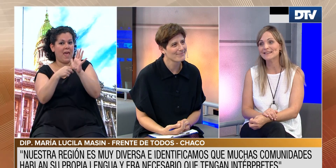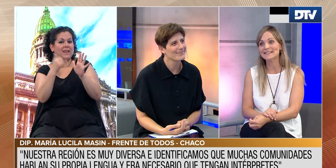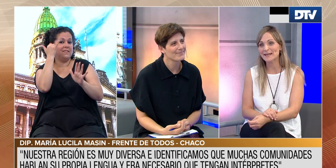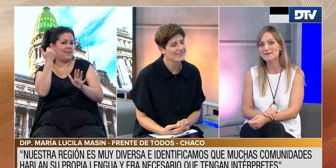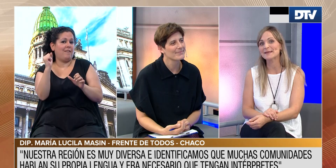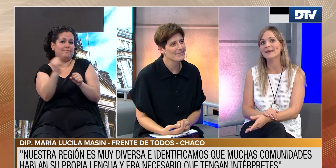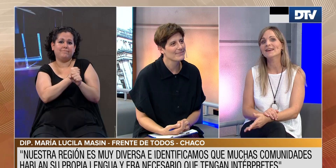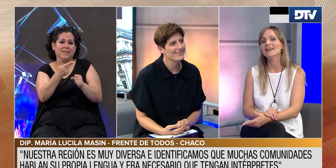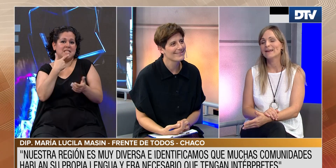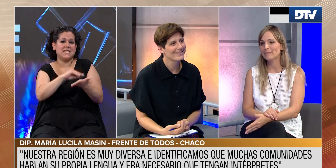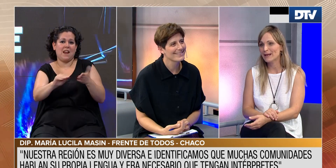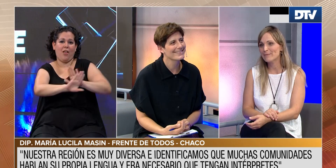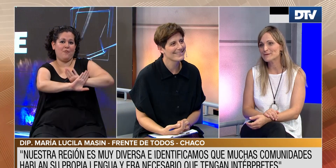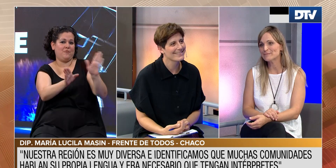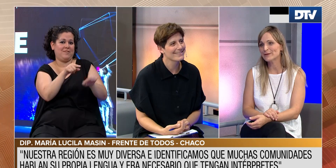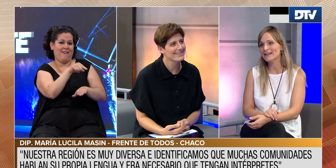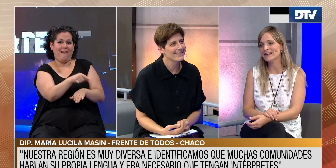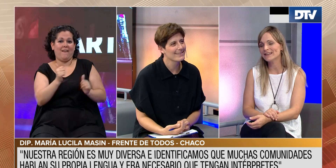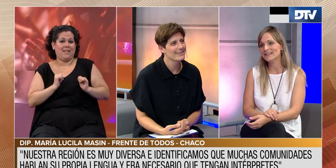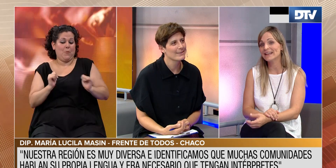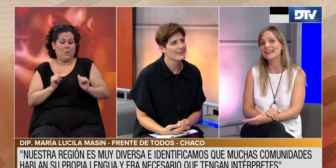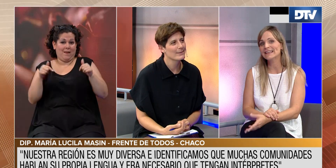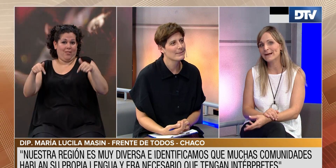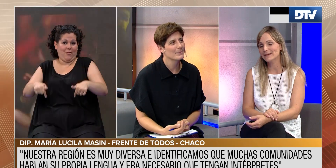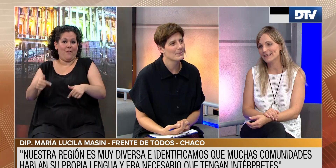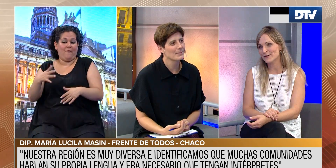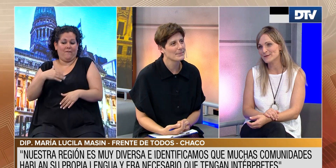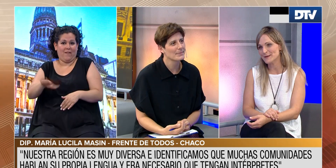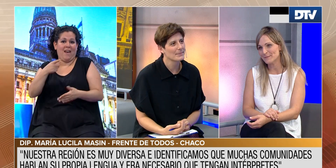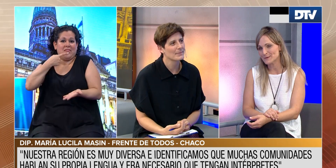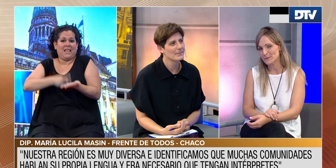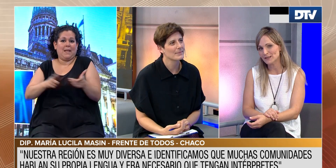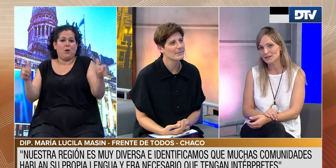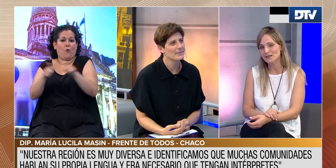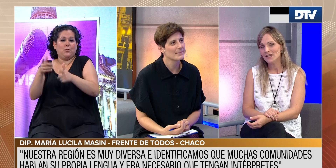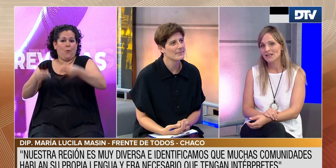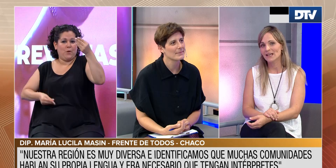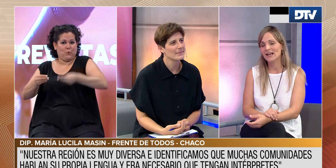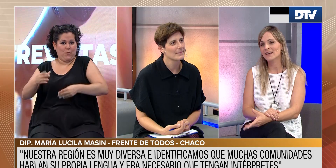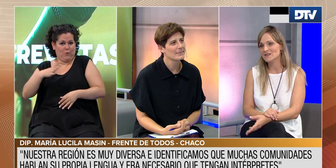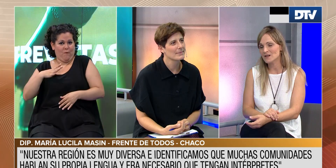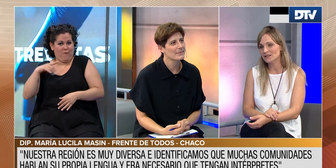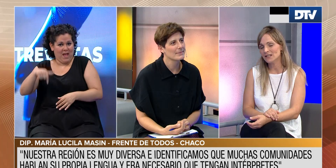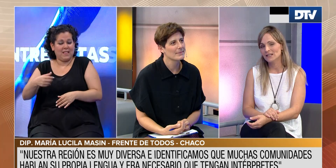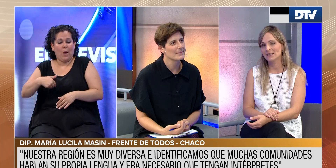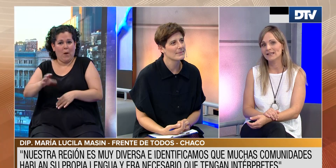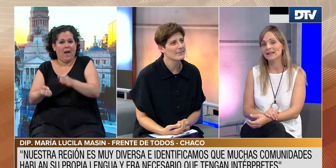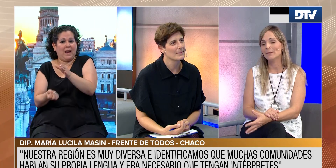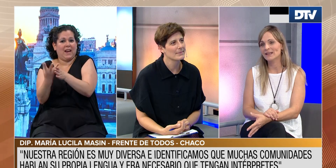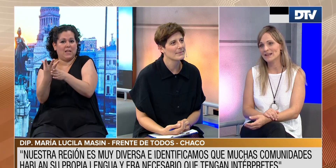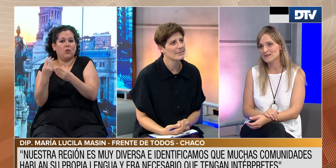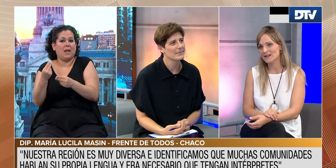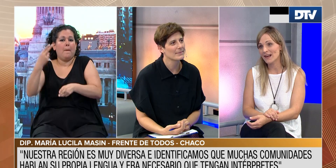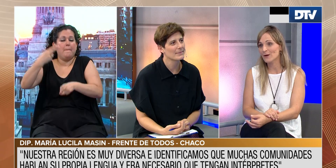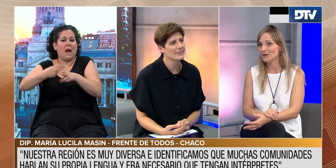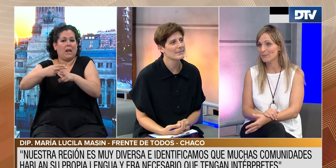sanción ya del Senado, así que esperamos poder tener dictamen de la Comisión de Presupuesto, que es la creación del